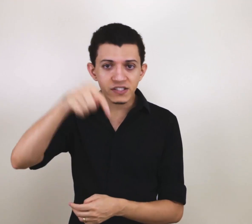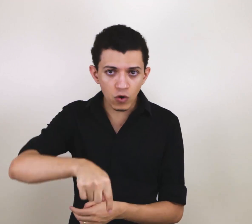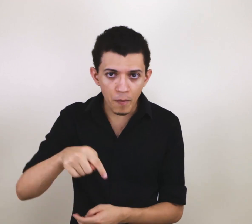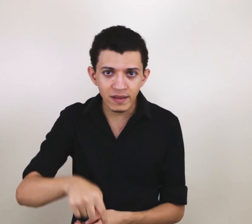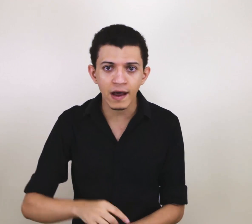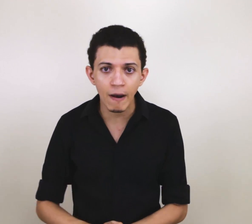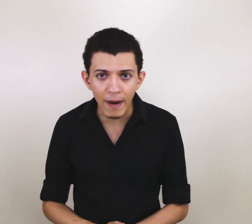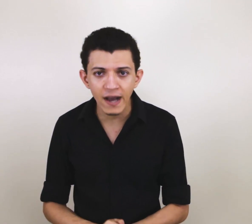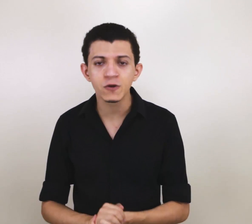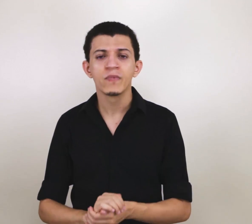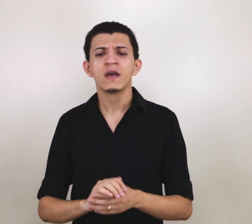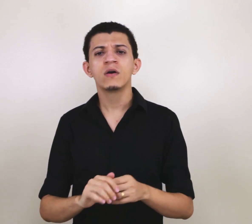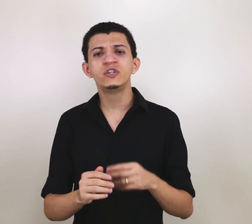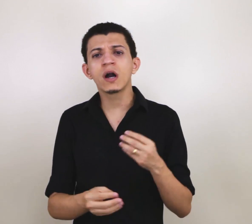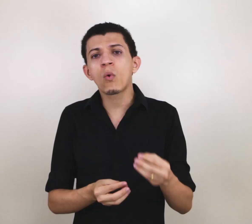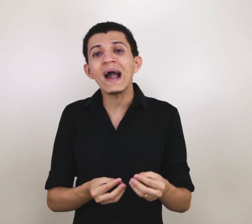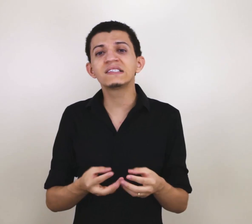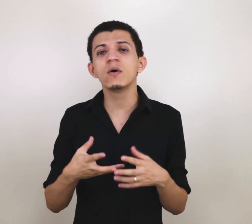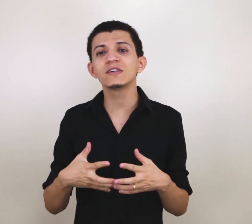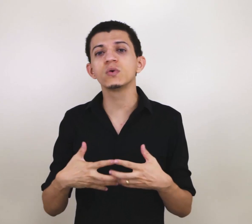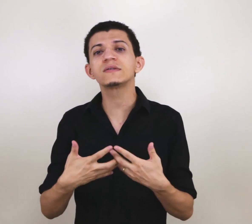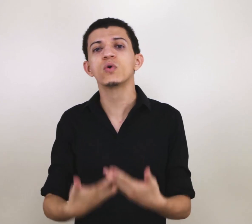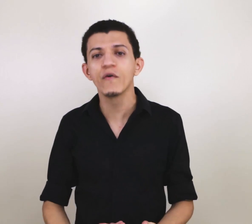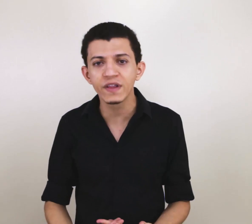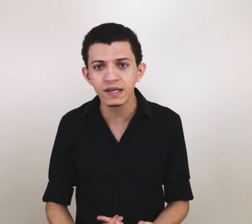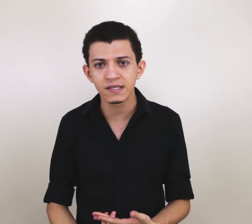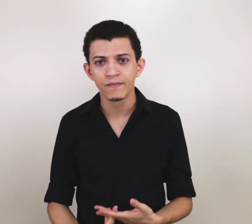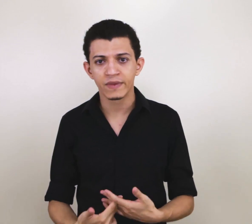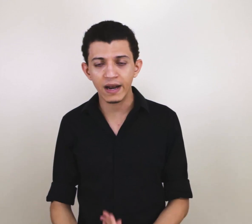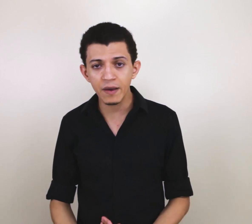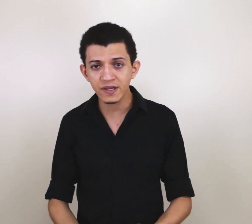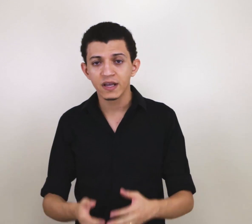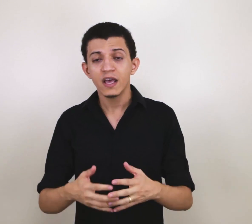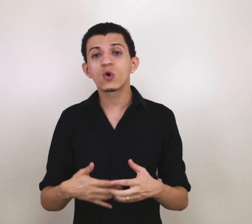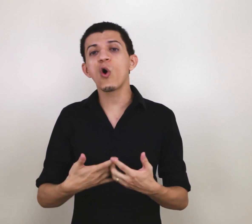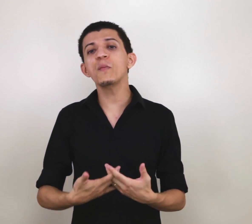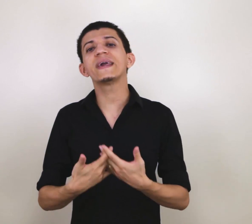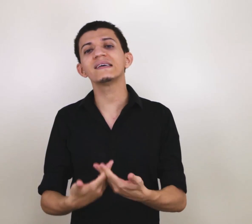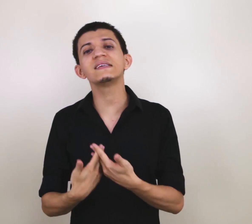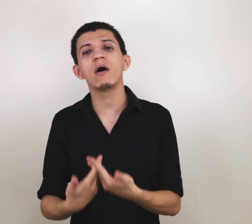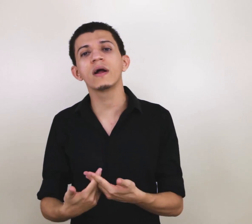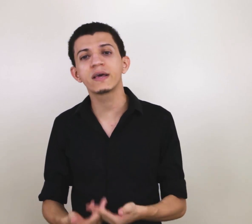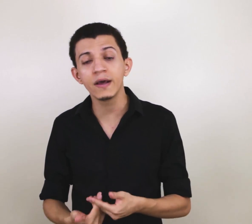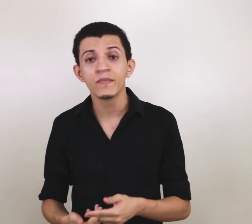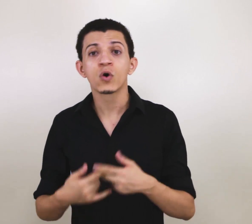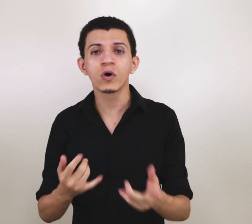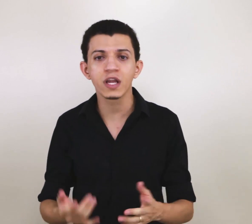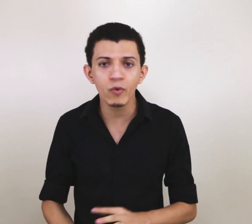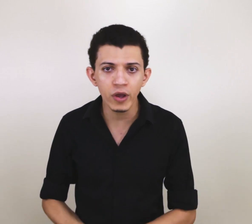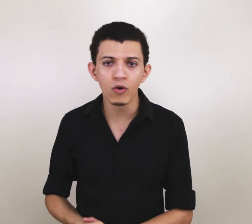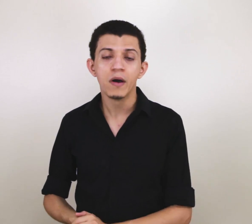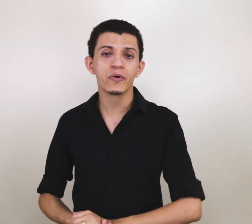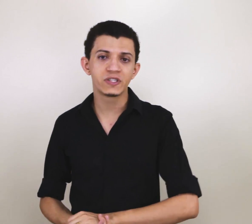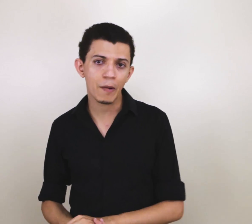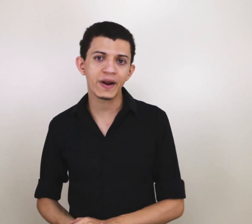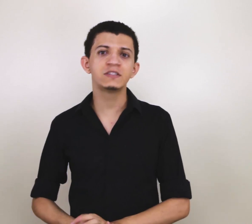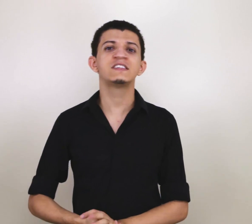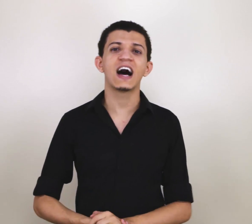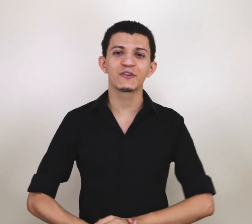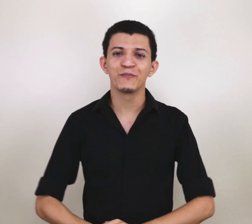seu comentário abaixo. Diga quais são as suas dúvidas na Libras e como que essa aula aqui contribuiu para o seu aprendizado